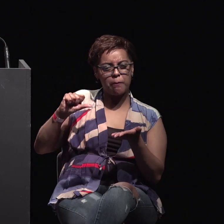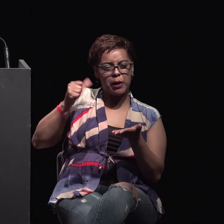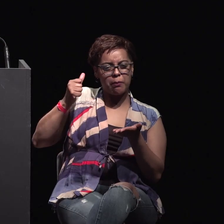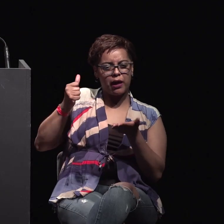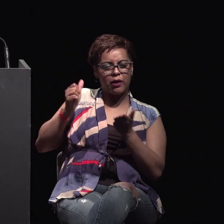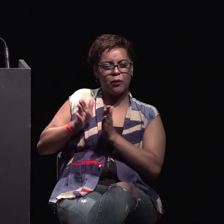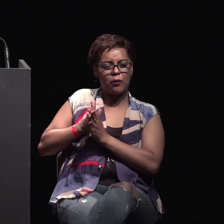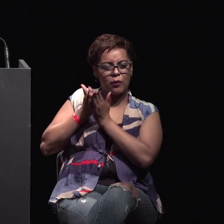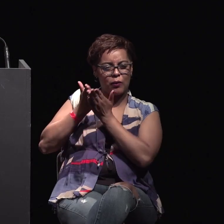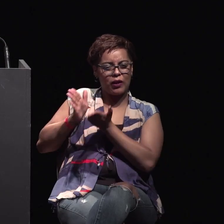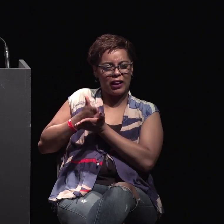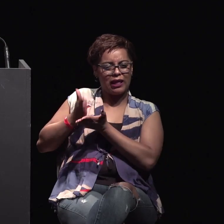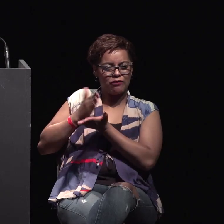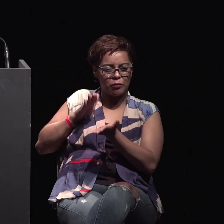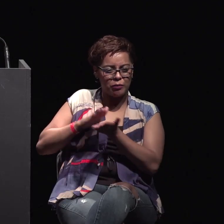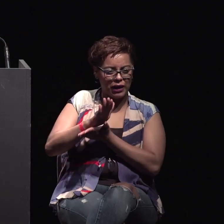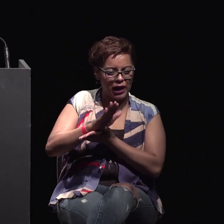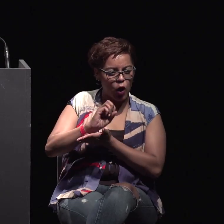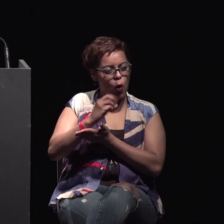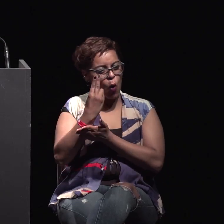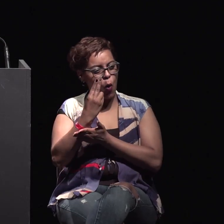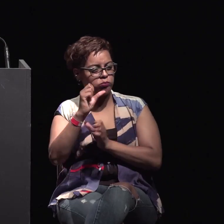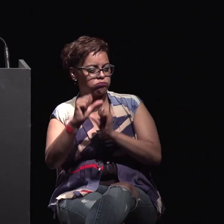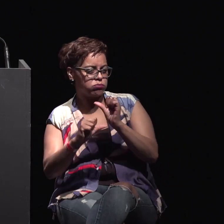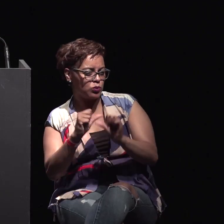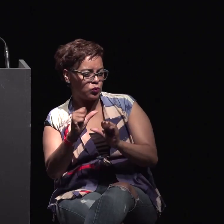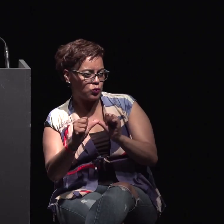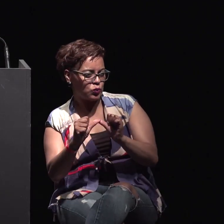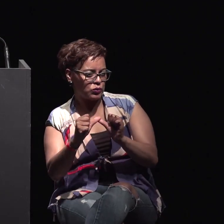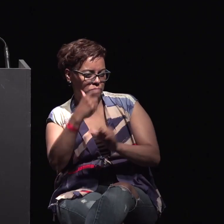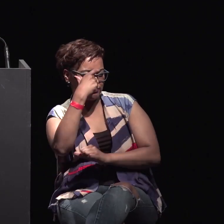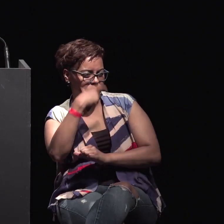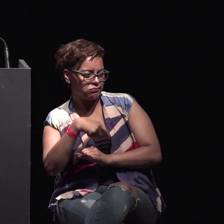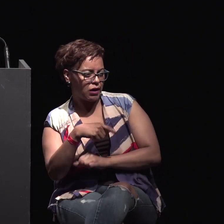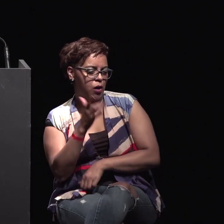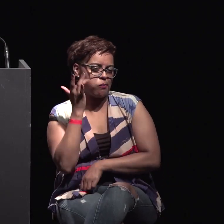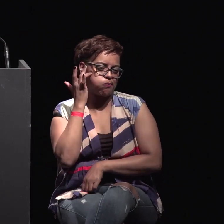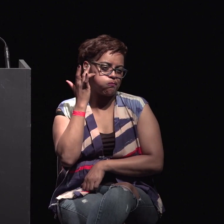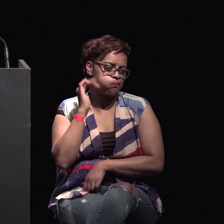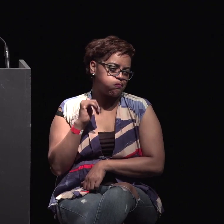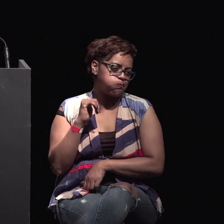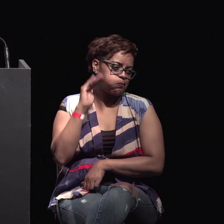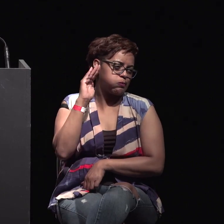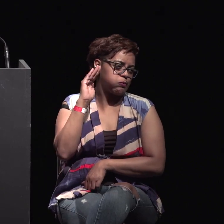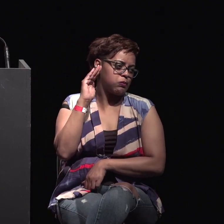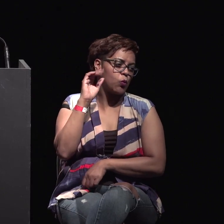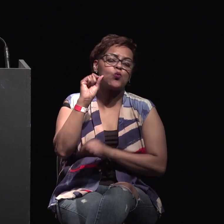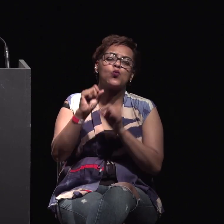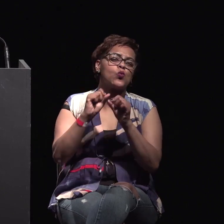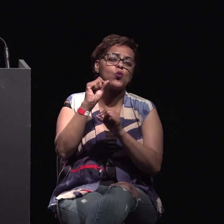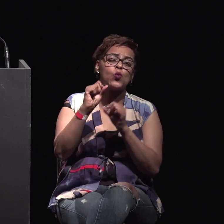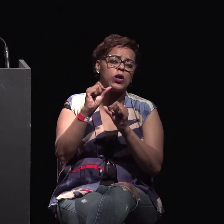livro? Ou as pessoas mudam, as pessoas amadurecem? O que muda na narrativa